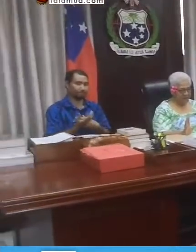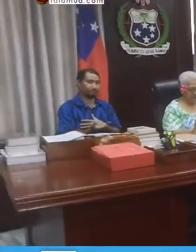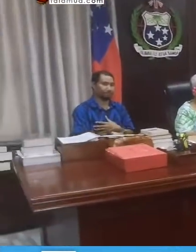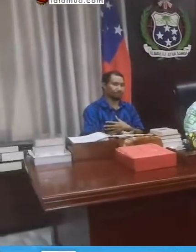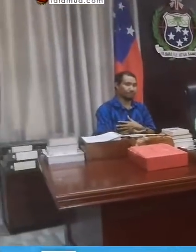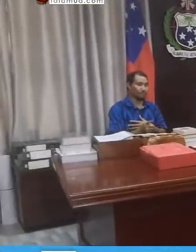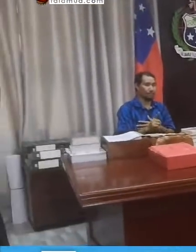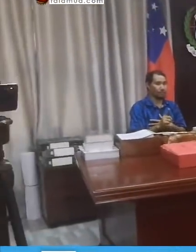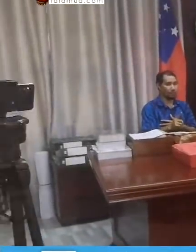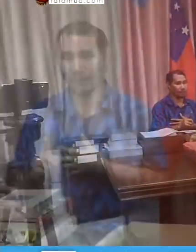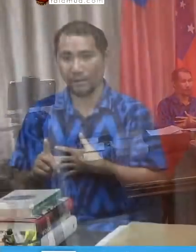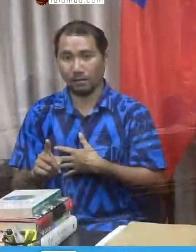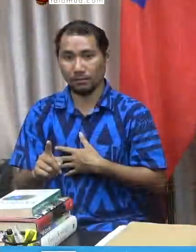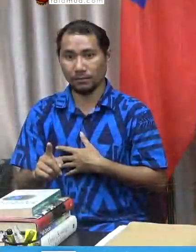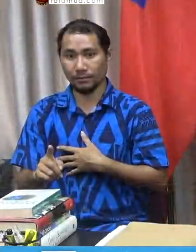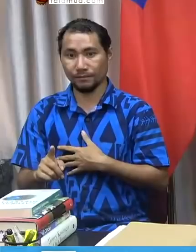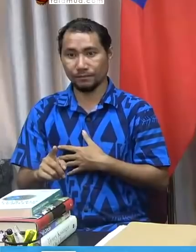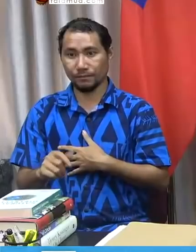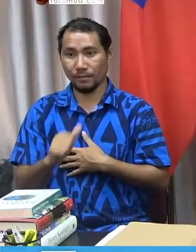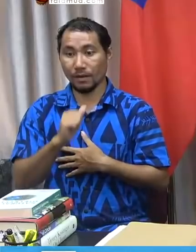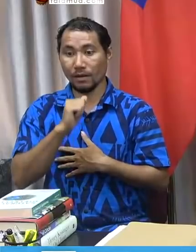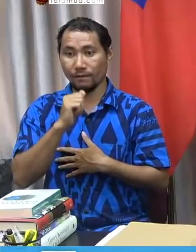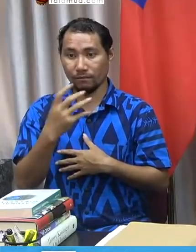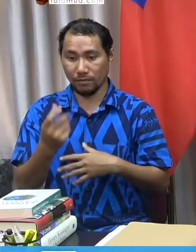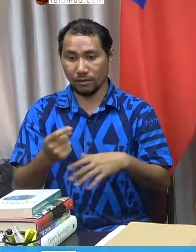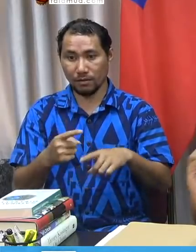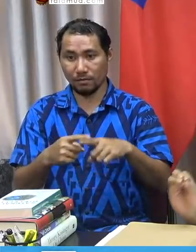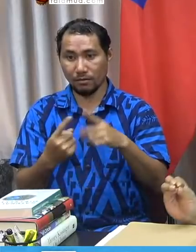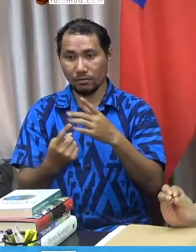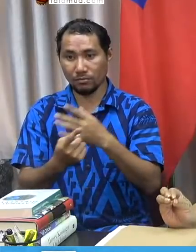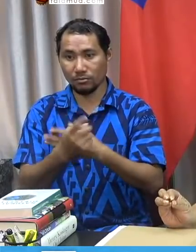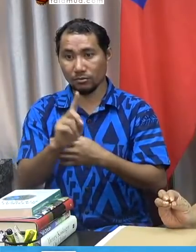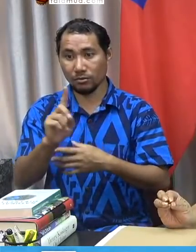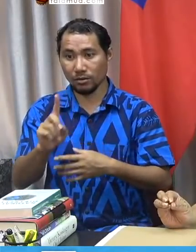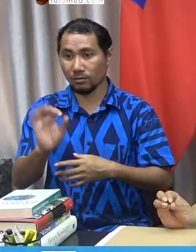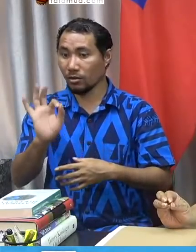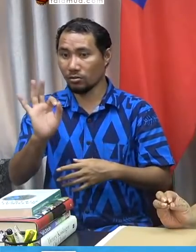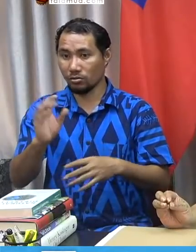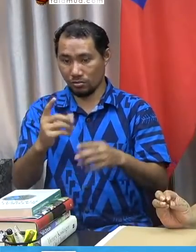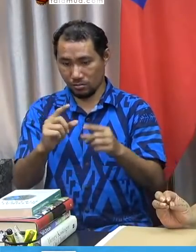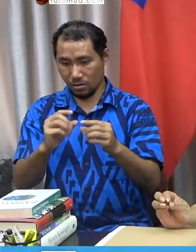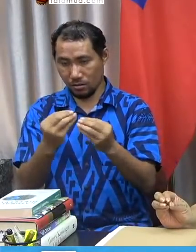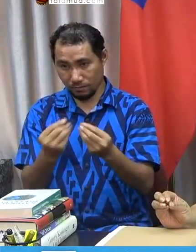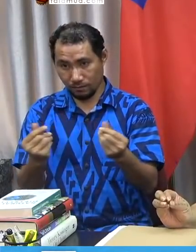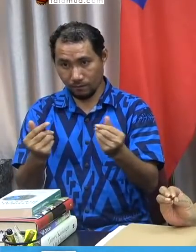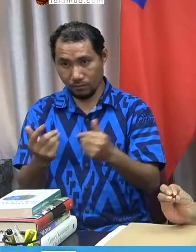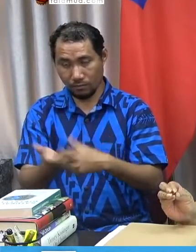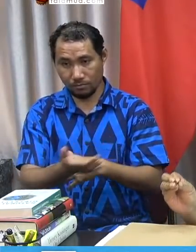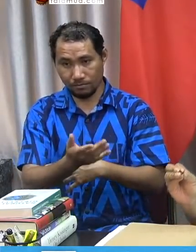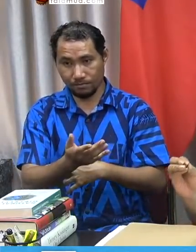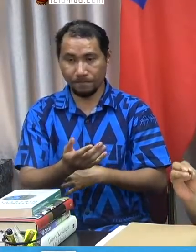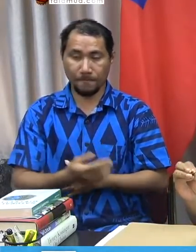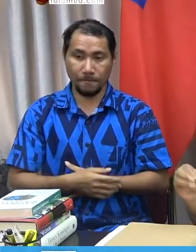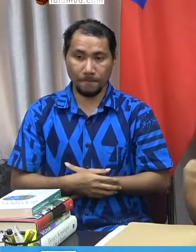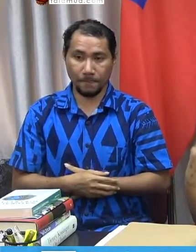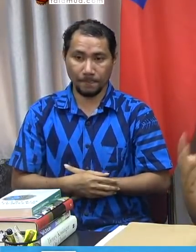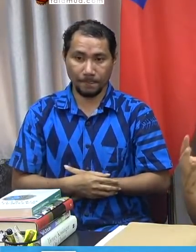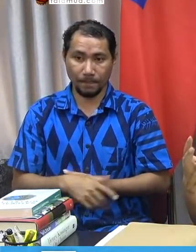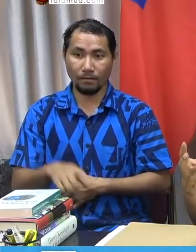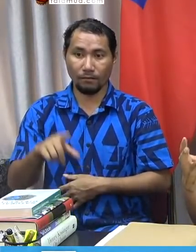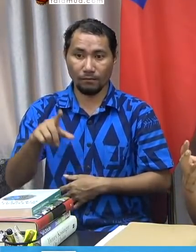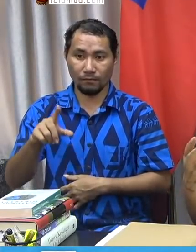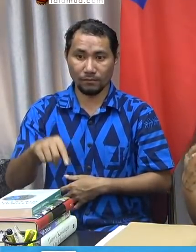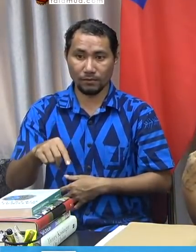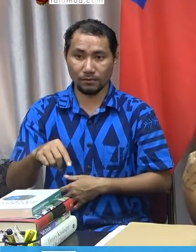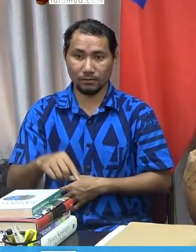whawhituna. Wa iei le mea o tuku. E le o le fufona lea le whai i le loto